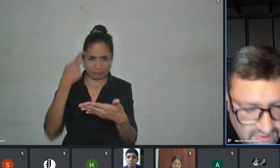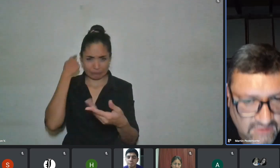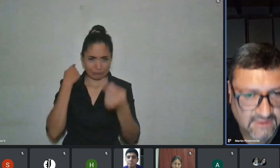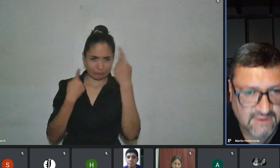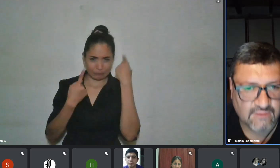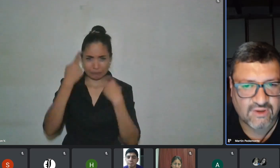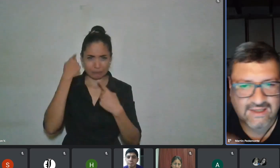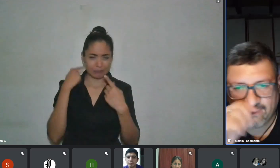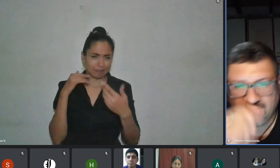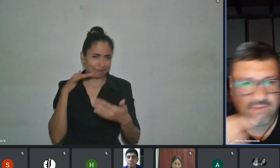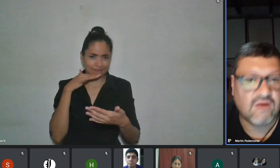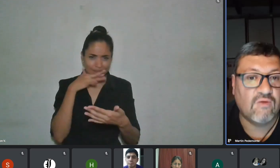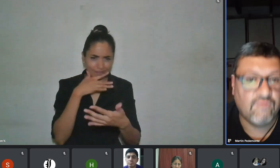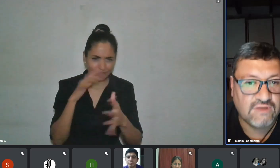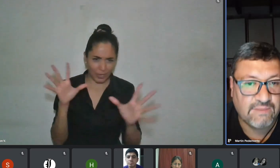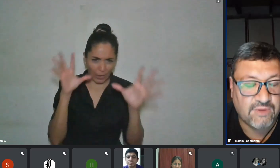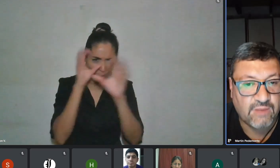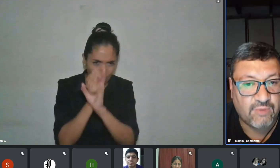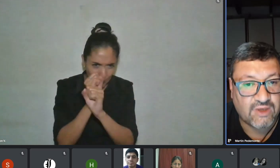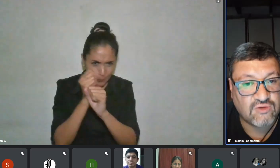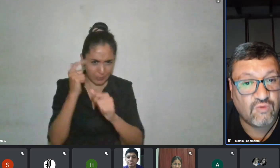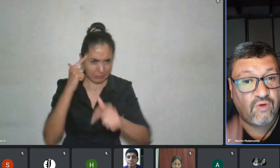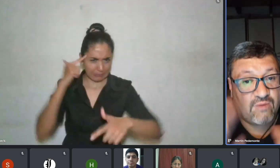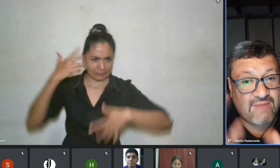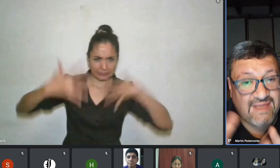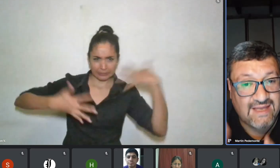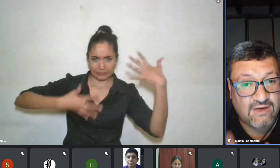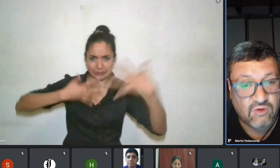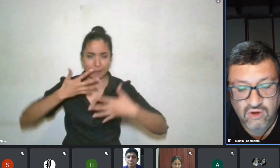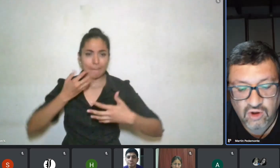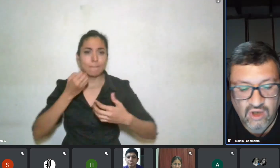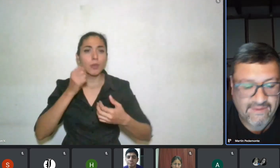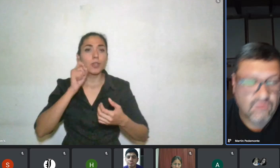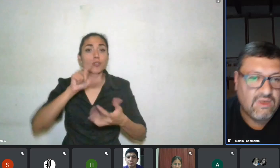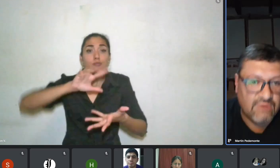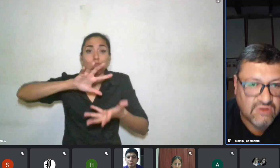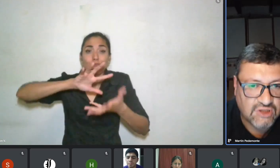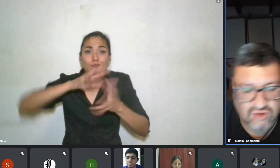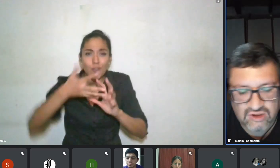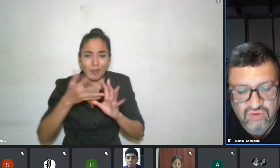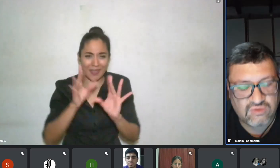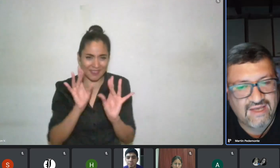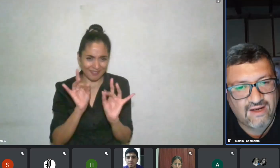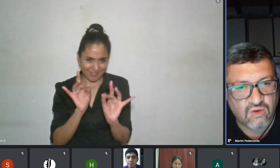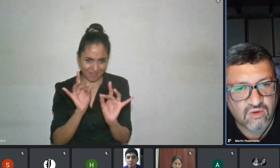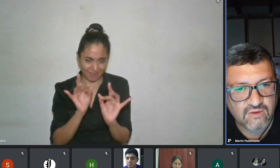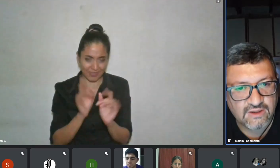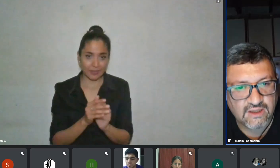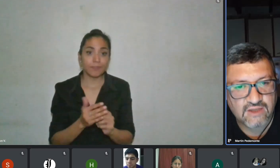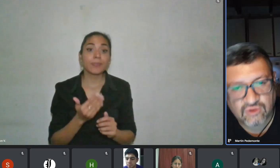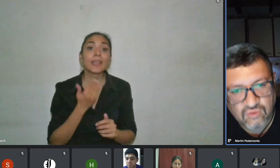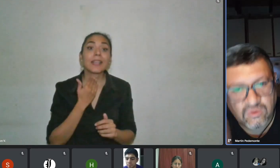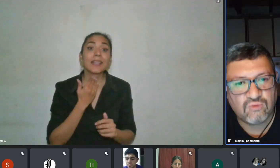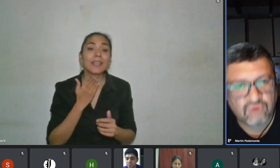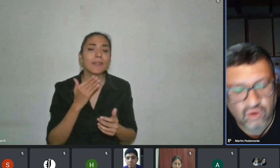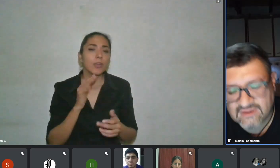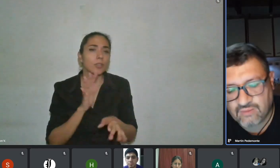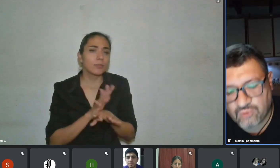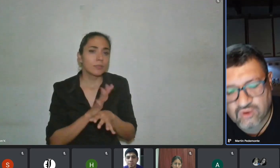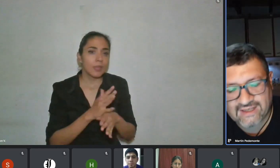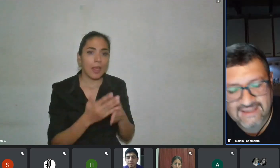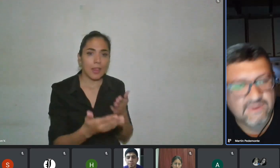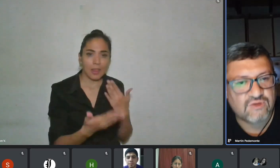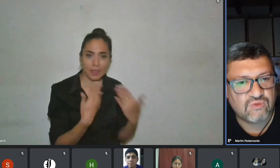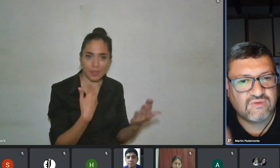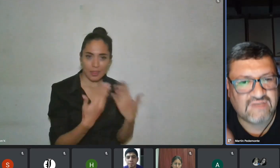explica mucho porque me confunde, pero es porque su forma de diálogo. A ver, un libro, chicos, es un diálogo. Es donde un autor se